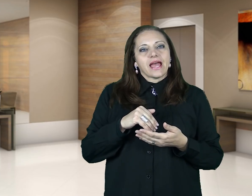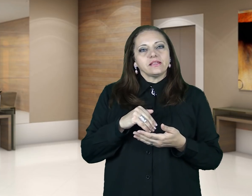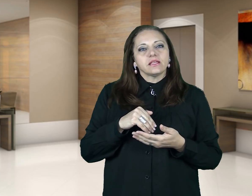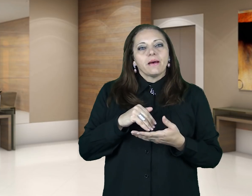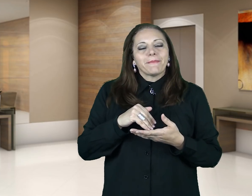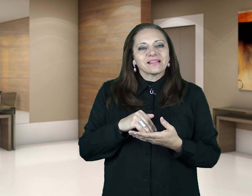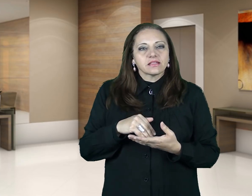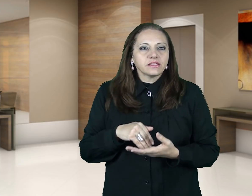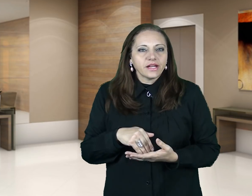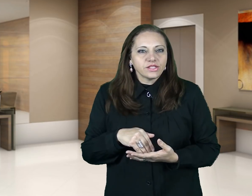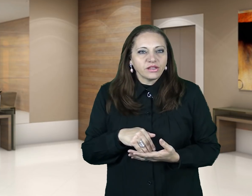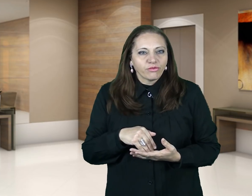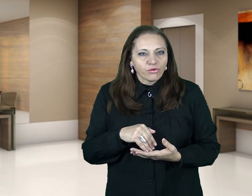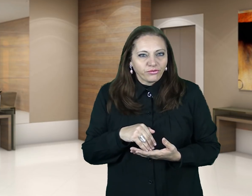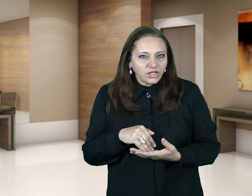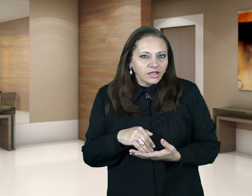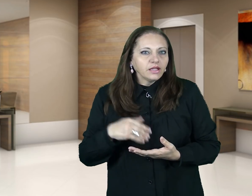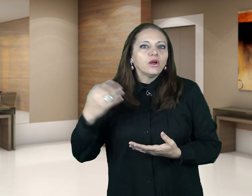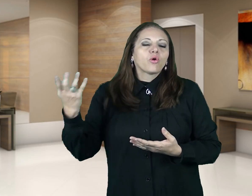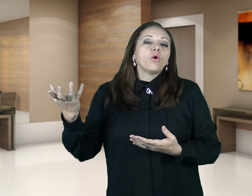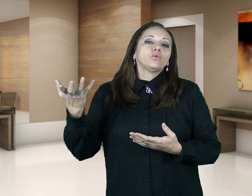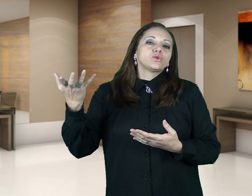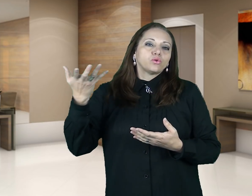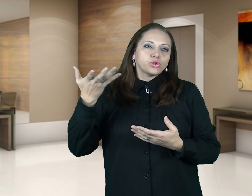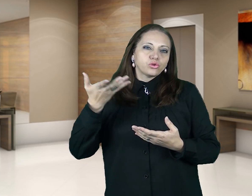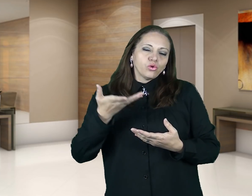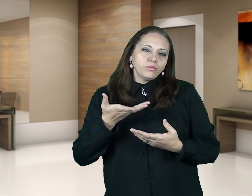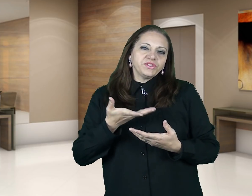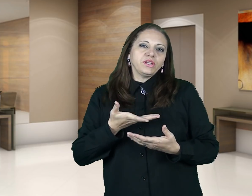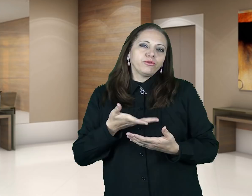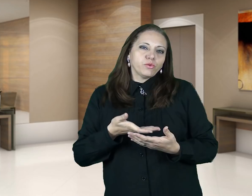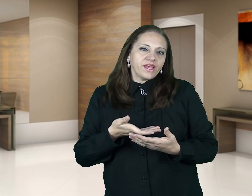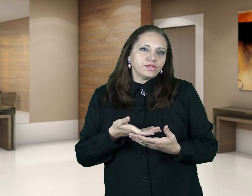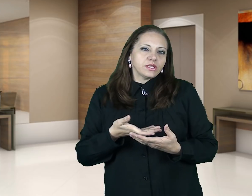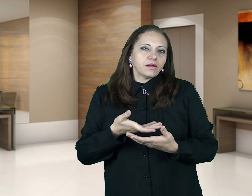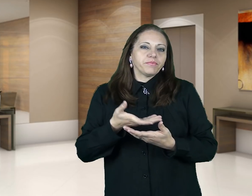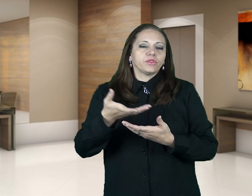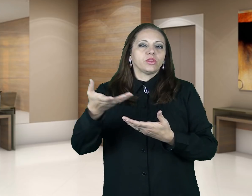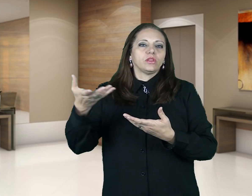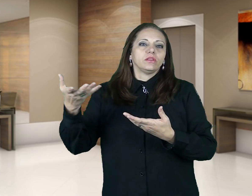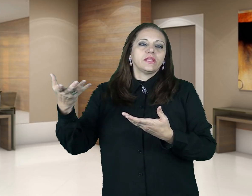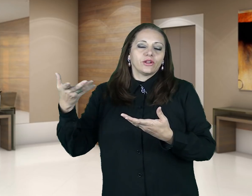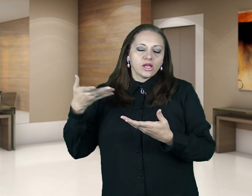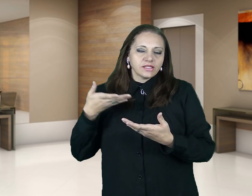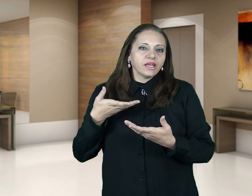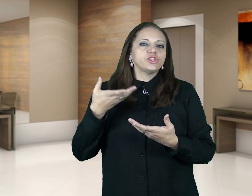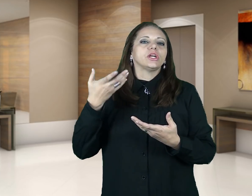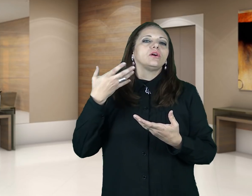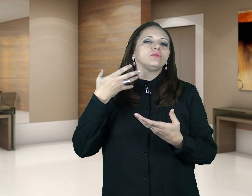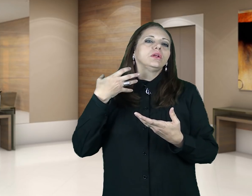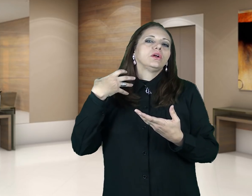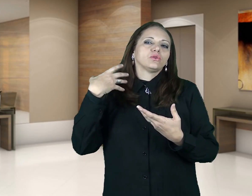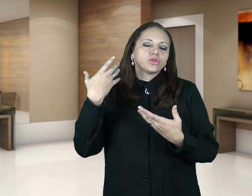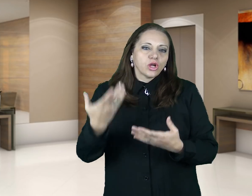sinais passa a ser desenvolvida com os costumes e influência da nossa região, dos